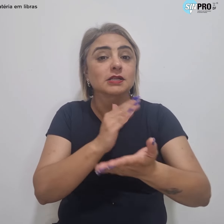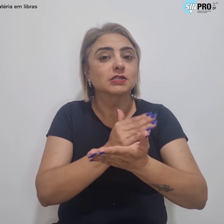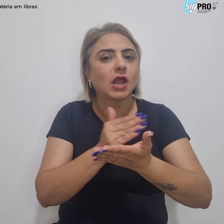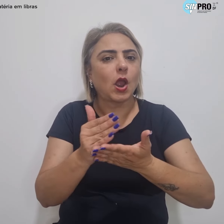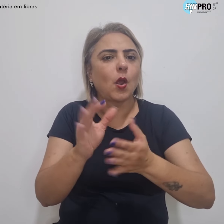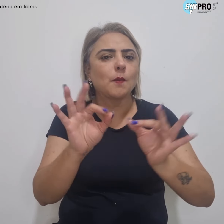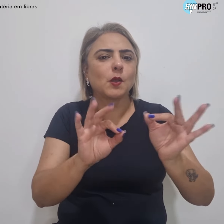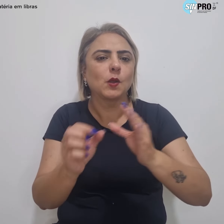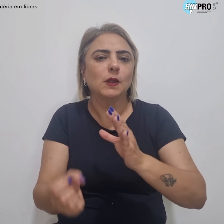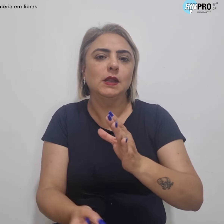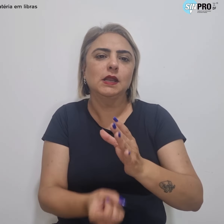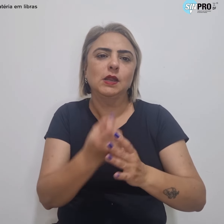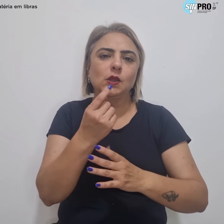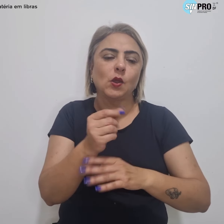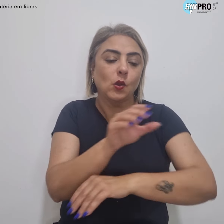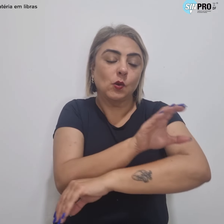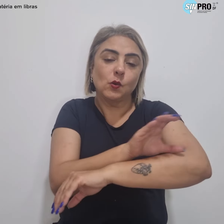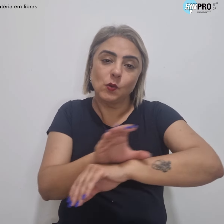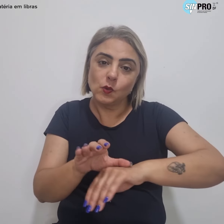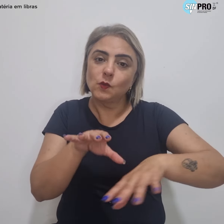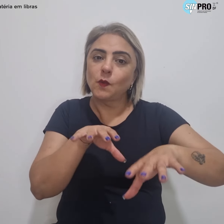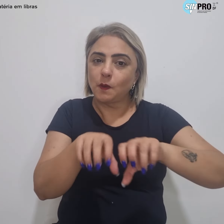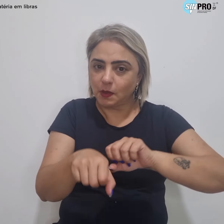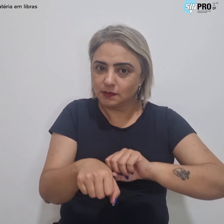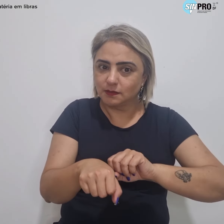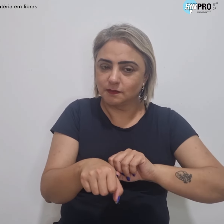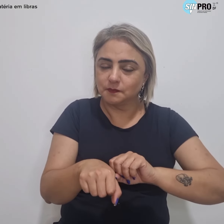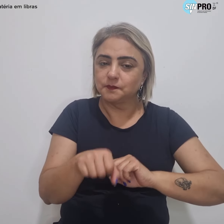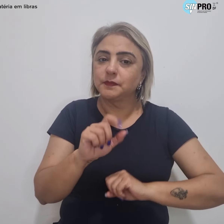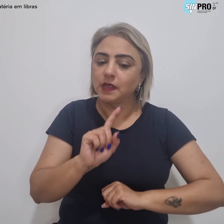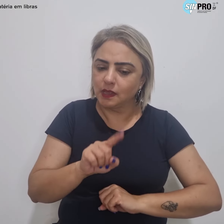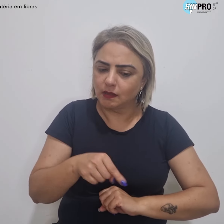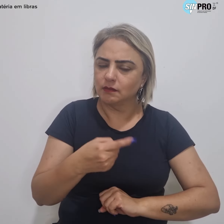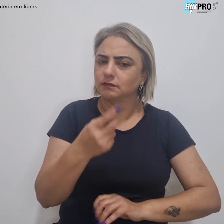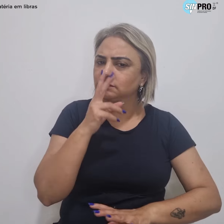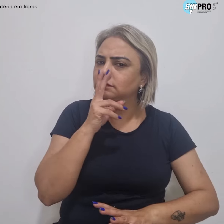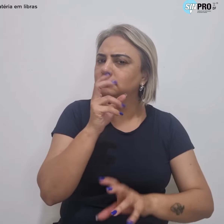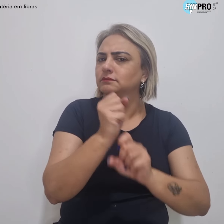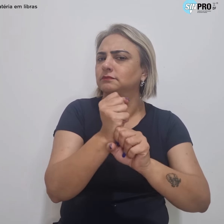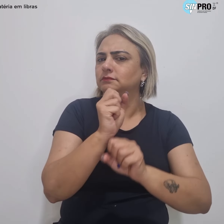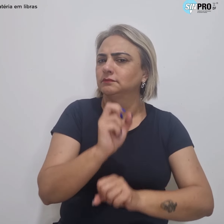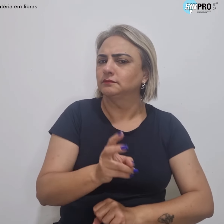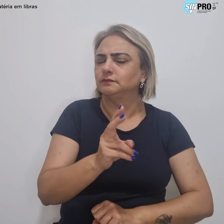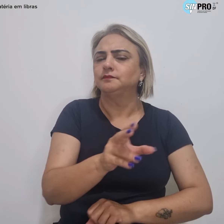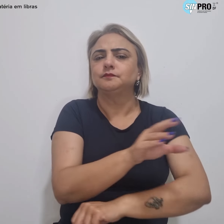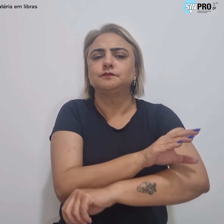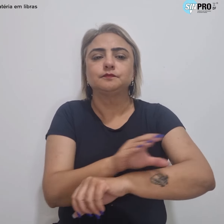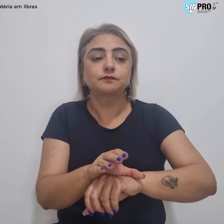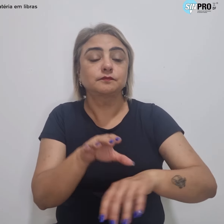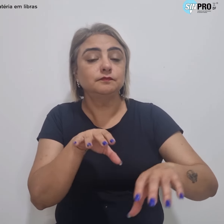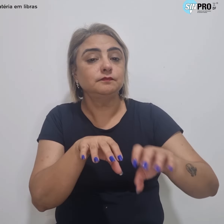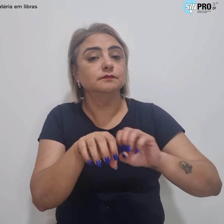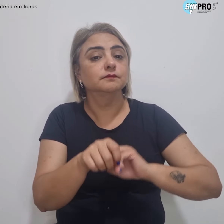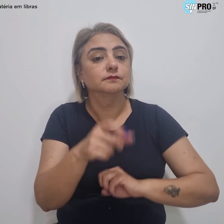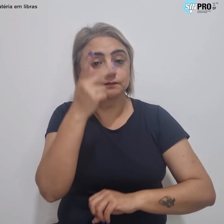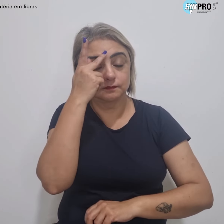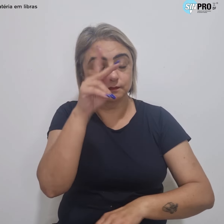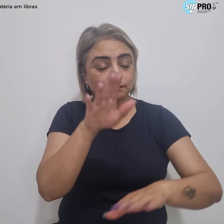ser criada nesse curso de formação e seguirá forte. O curso de formação para a Marcha das